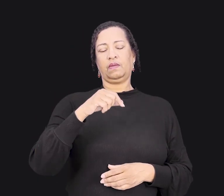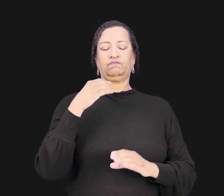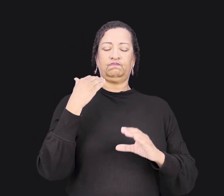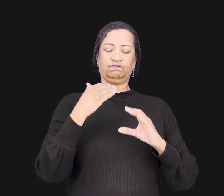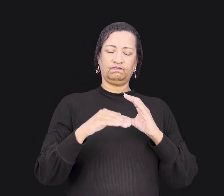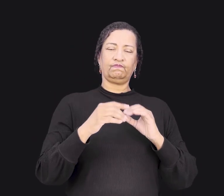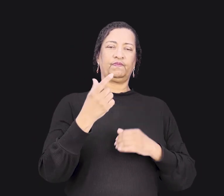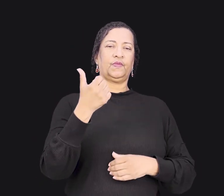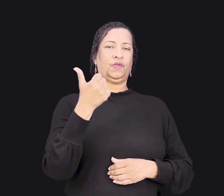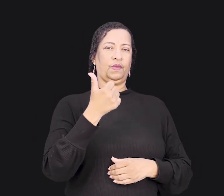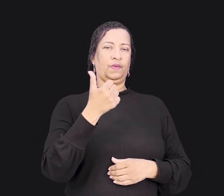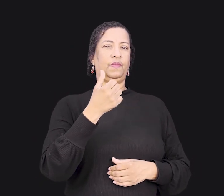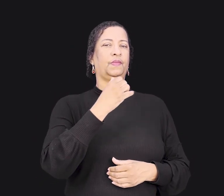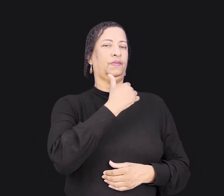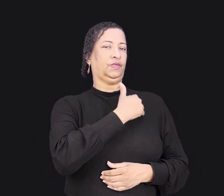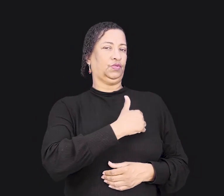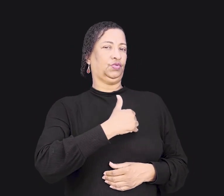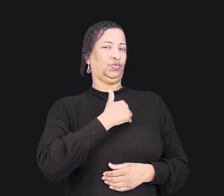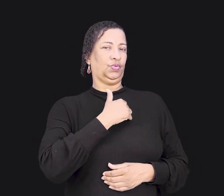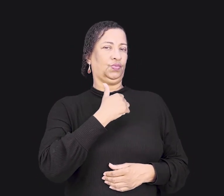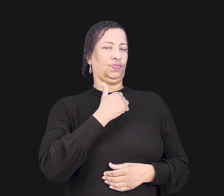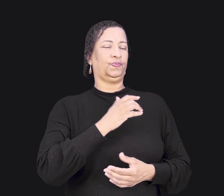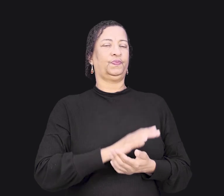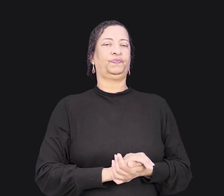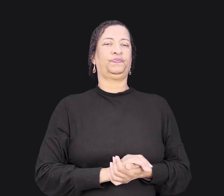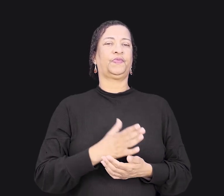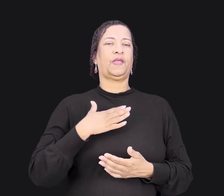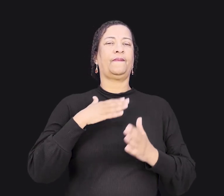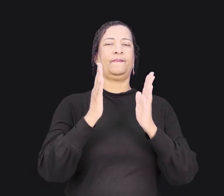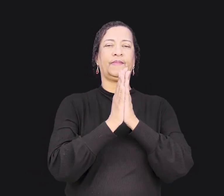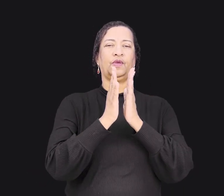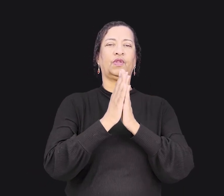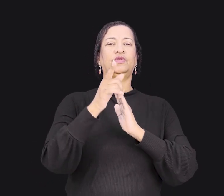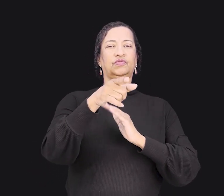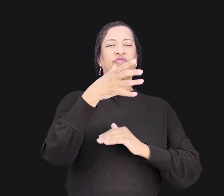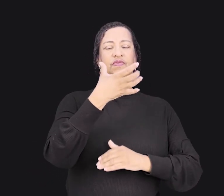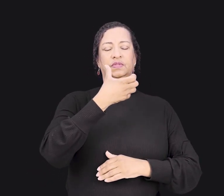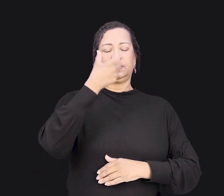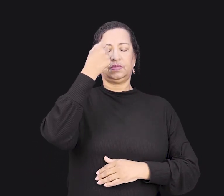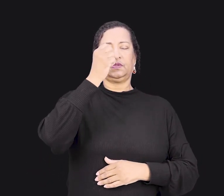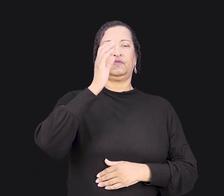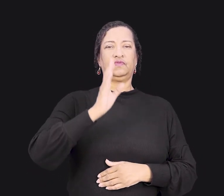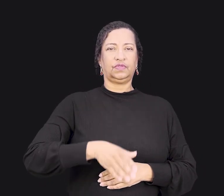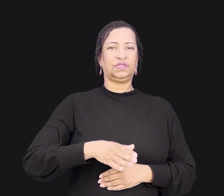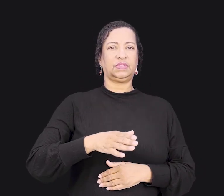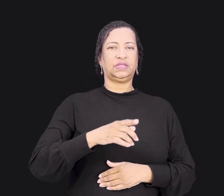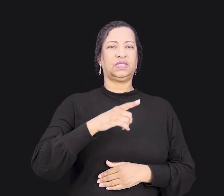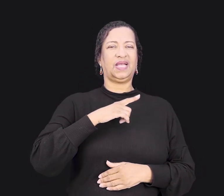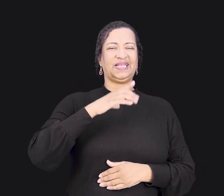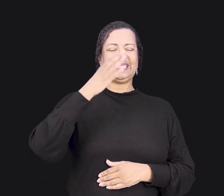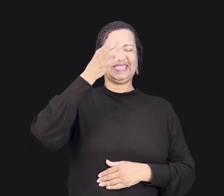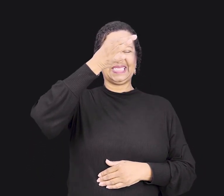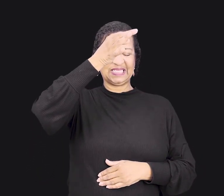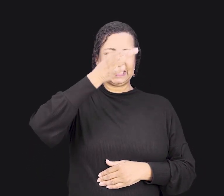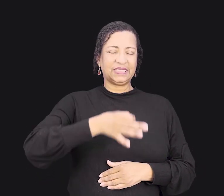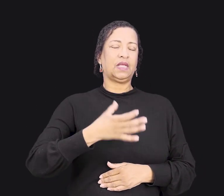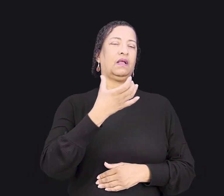mensagem de 1 João. Minha oração é que você já seja salvo e que tenha certeza da salvação, mas se ainda não